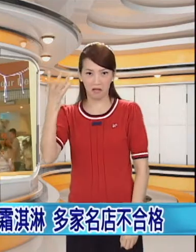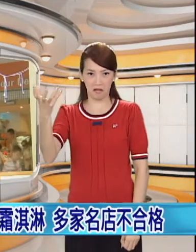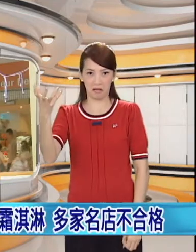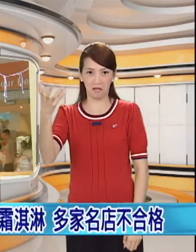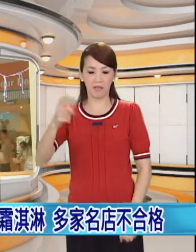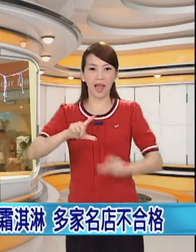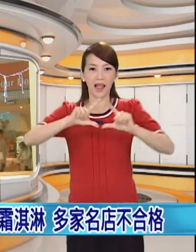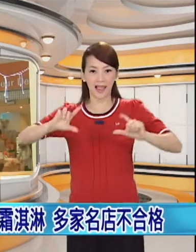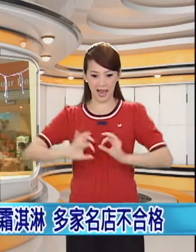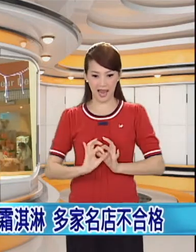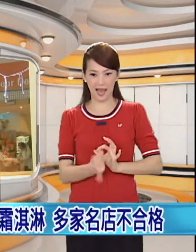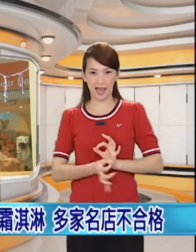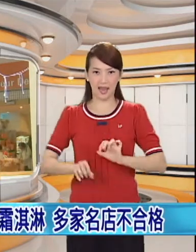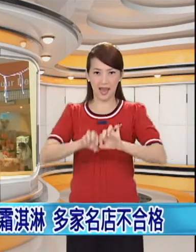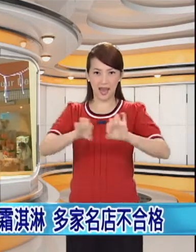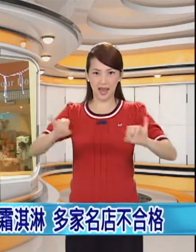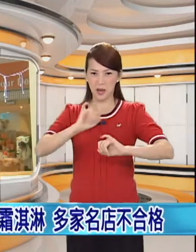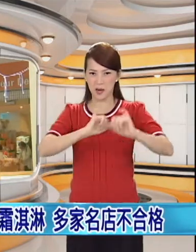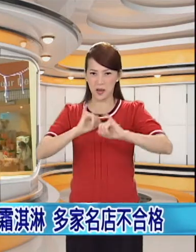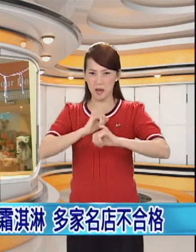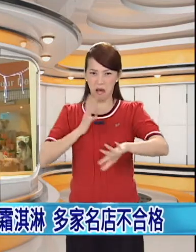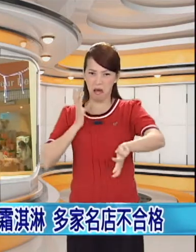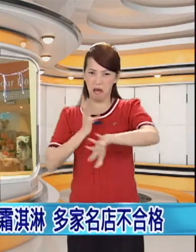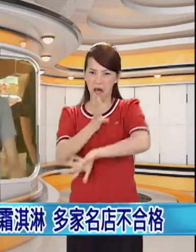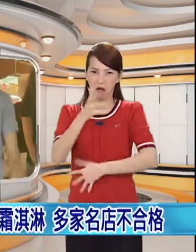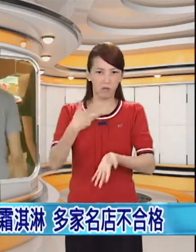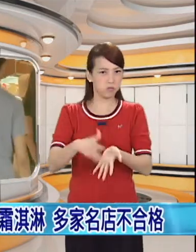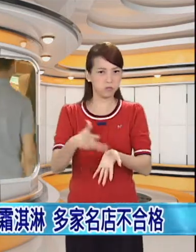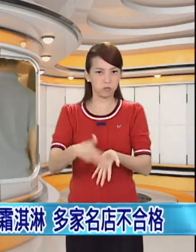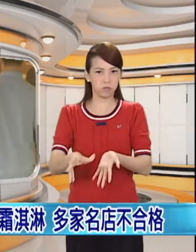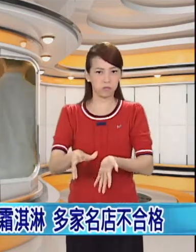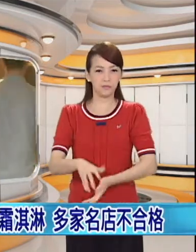多的产品大肠杆菌群都明显超标。